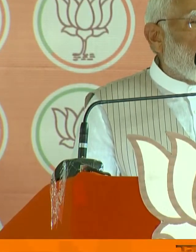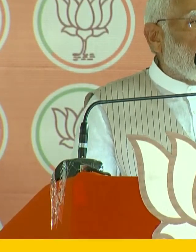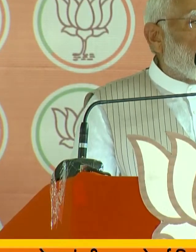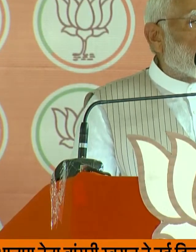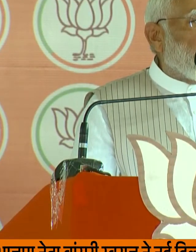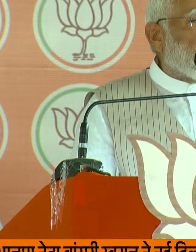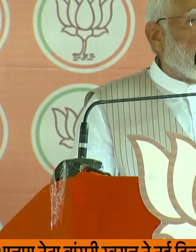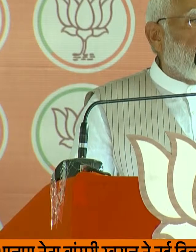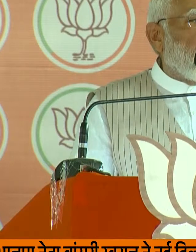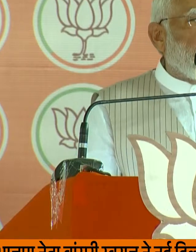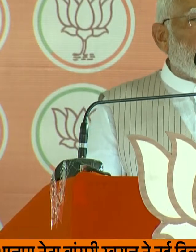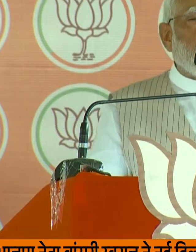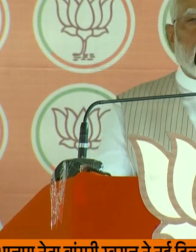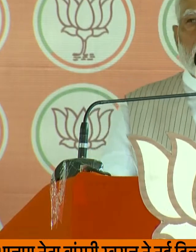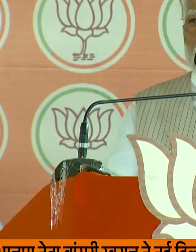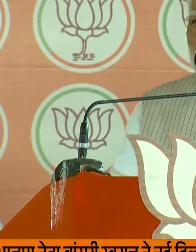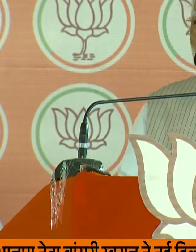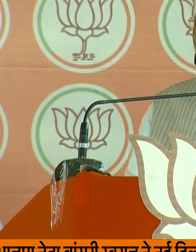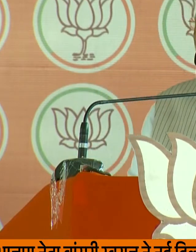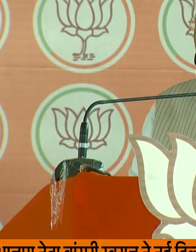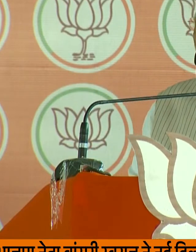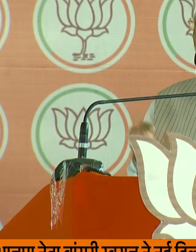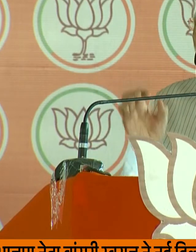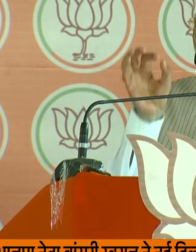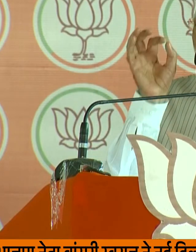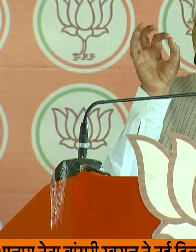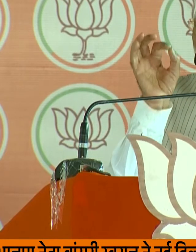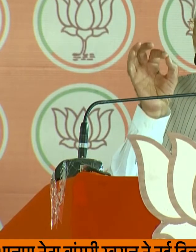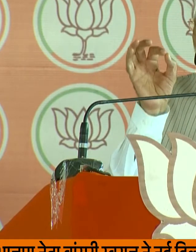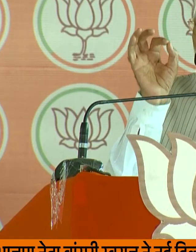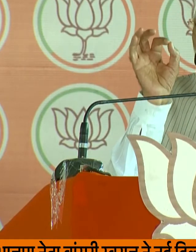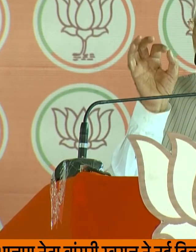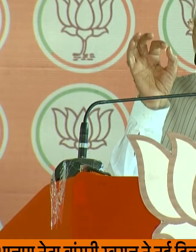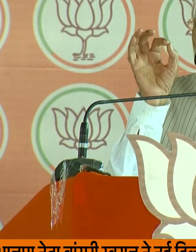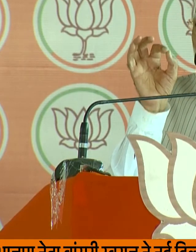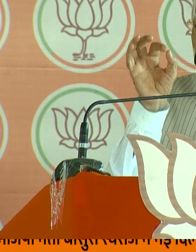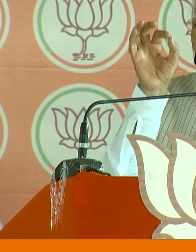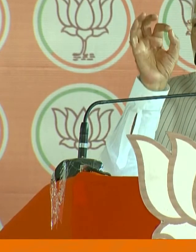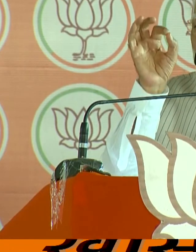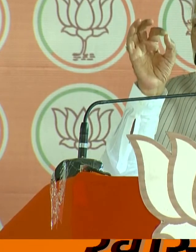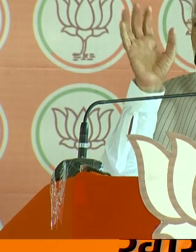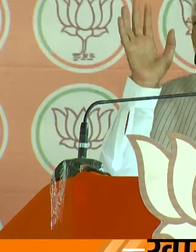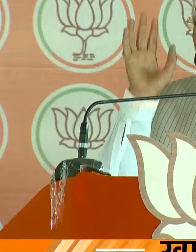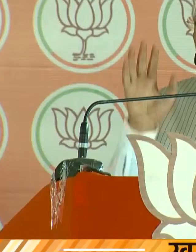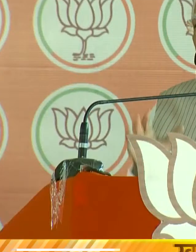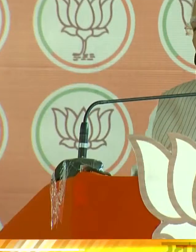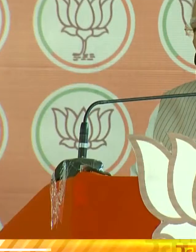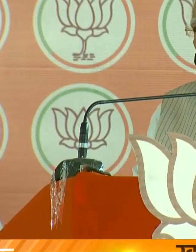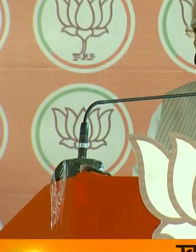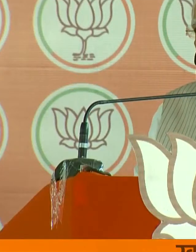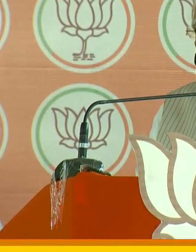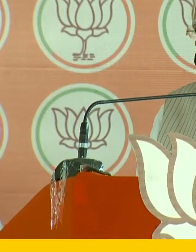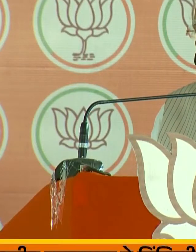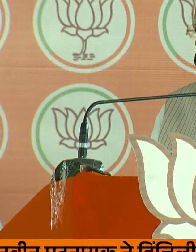आपको लूटने के लिए एक और नया तरीका निकाला है।